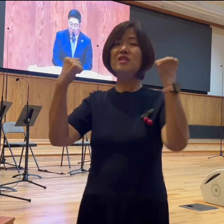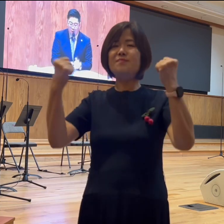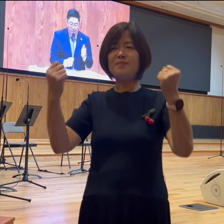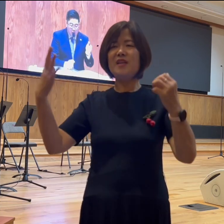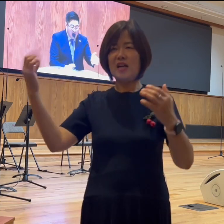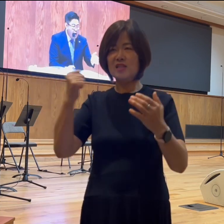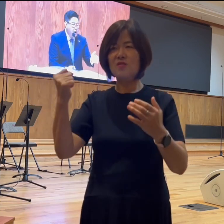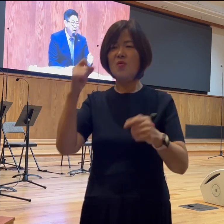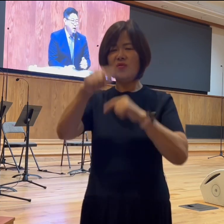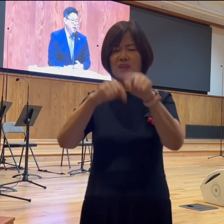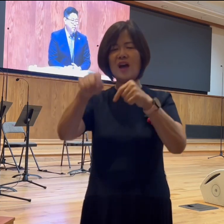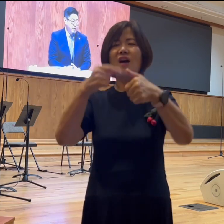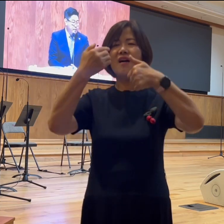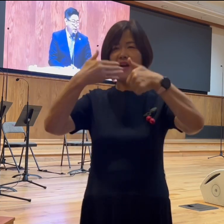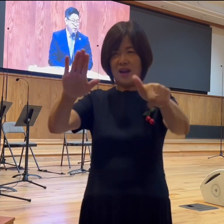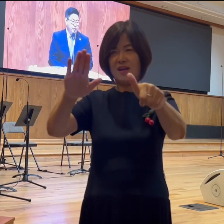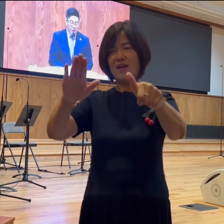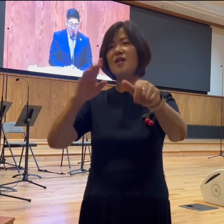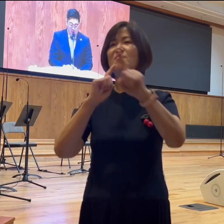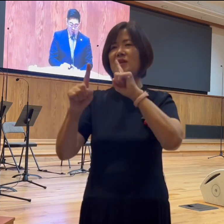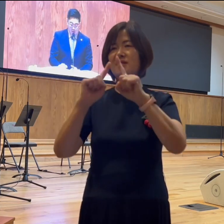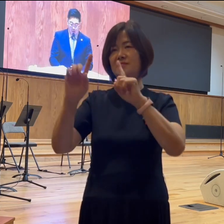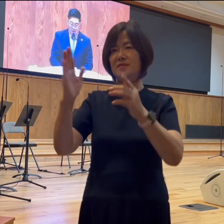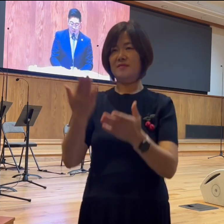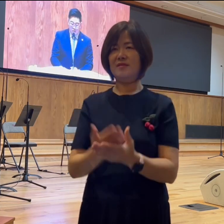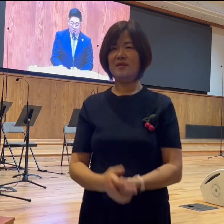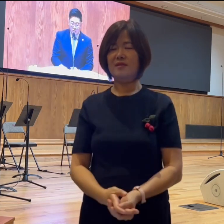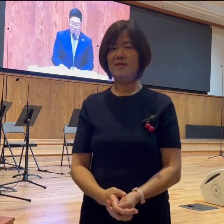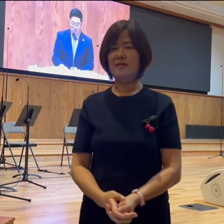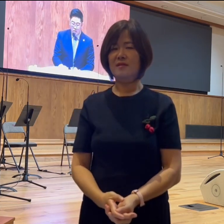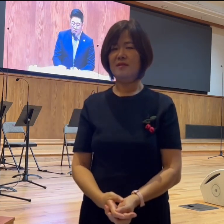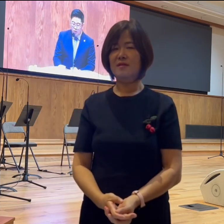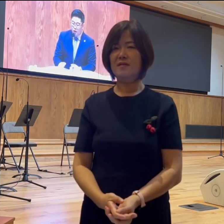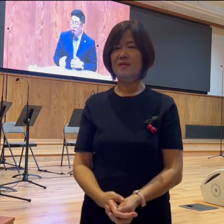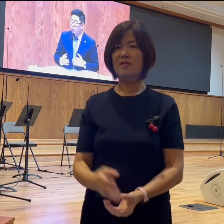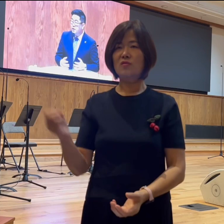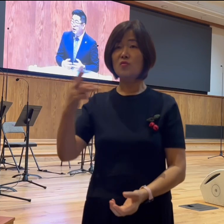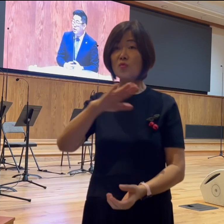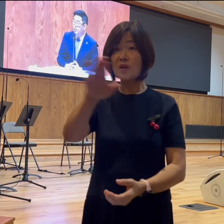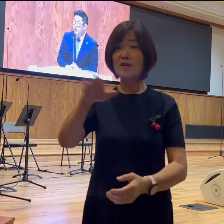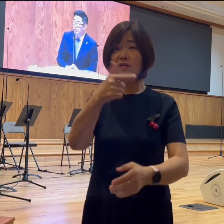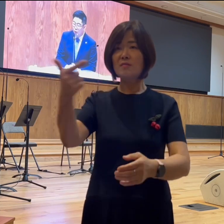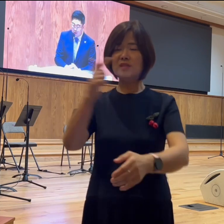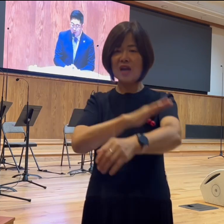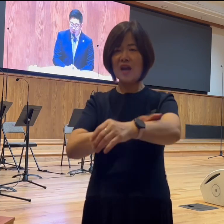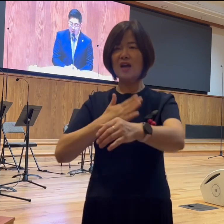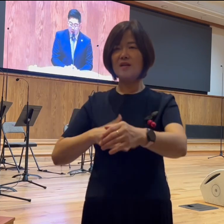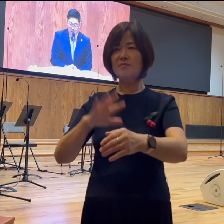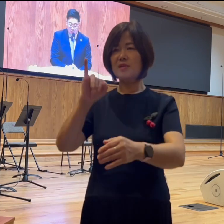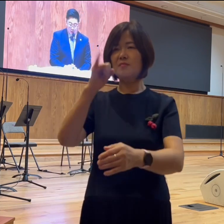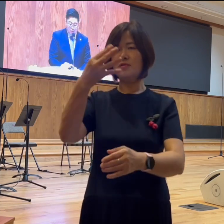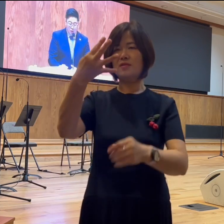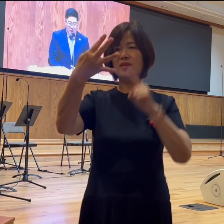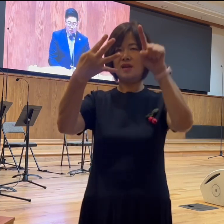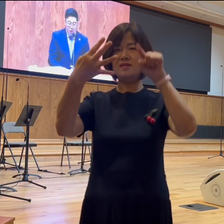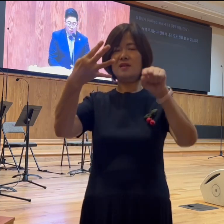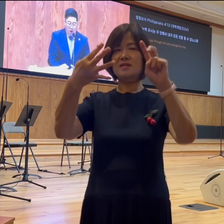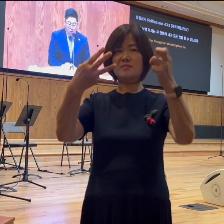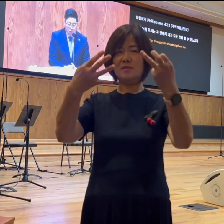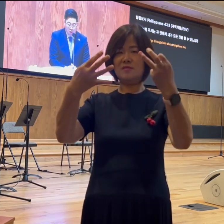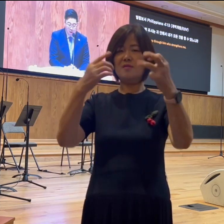가지고 나아가라 말씀하시는 겁니다. 또 우리가 너무나 잘 아는 빌립보서 4장 13절